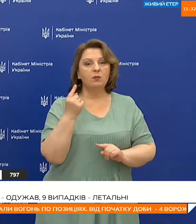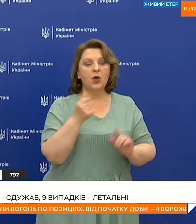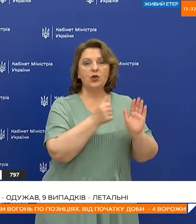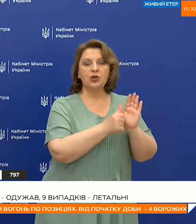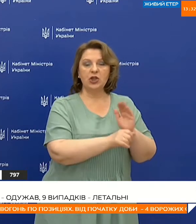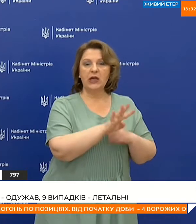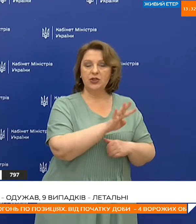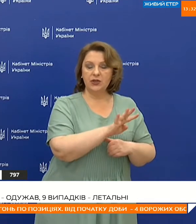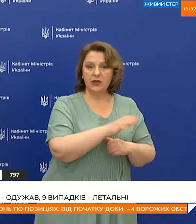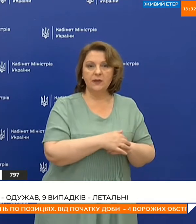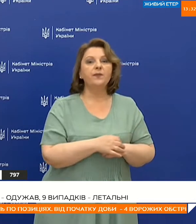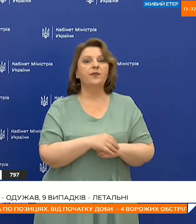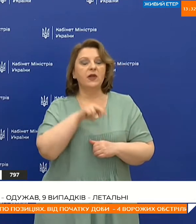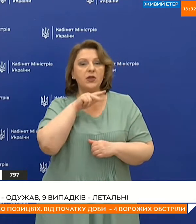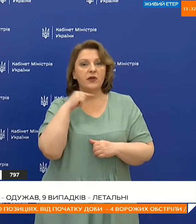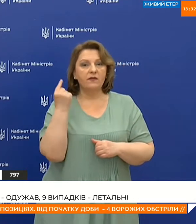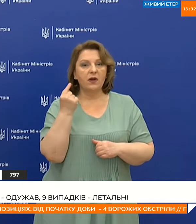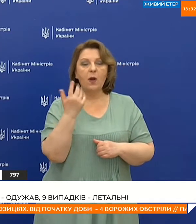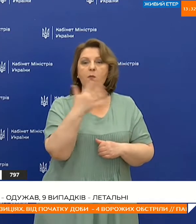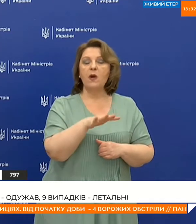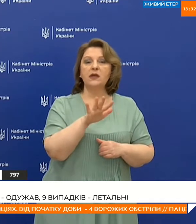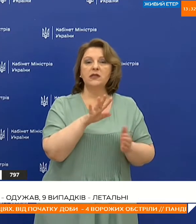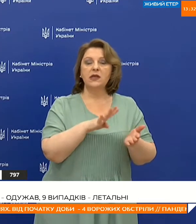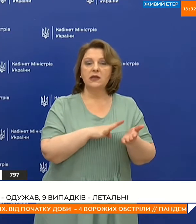– 64, Чернівецька область –